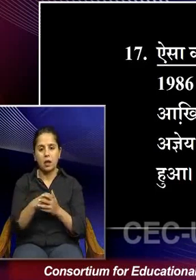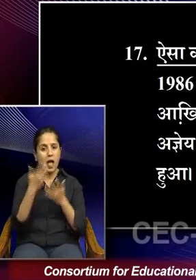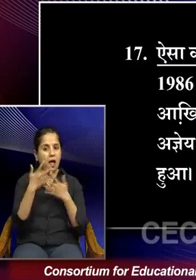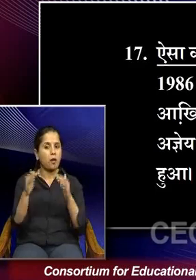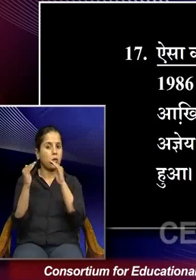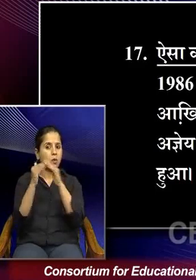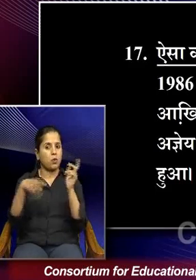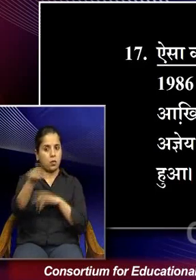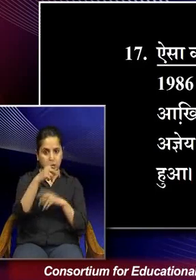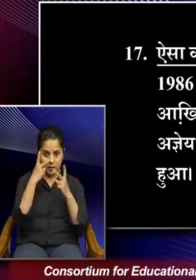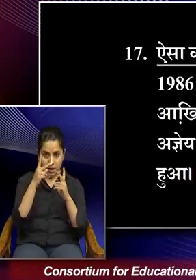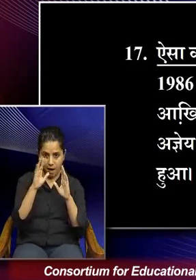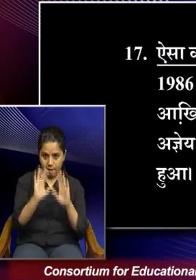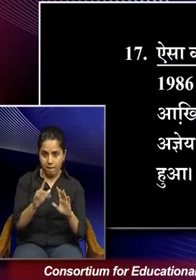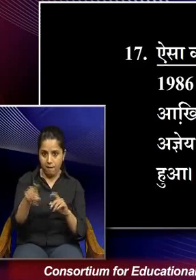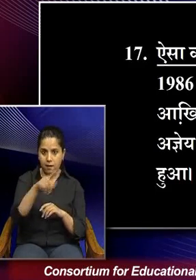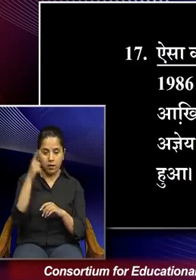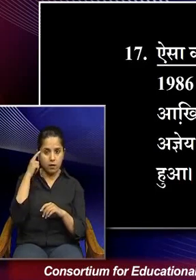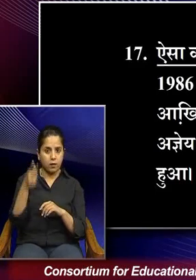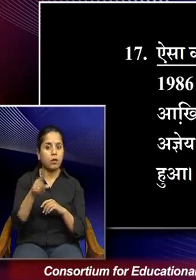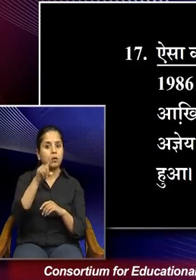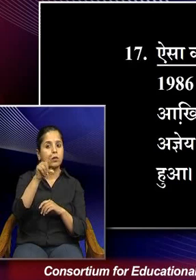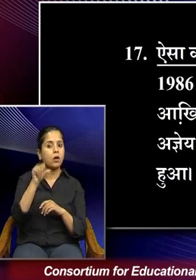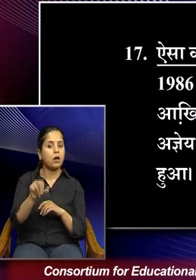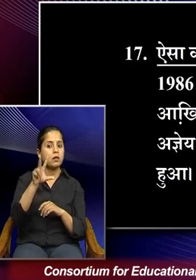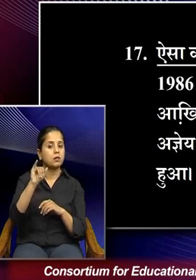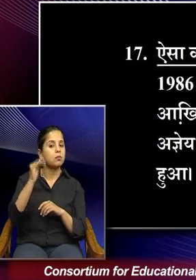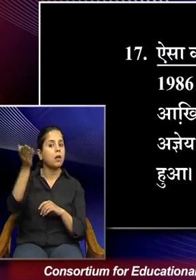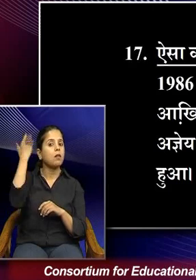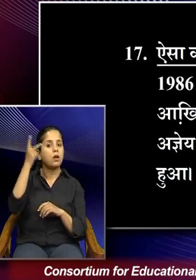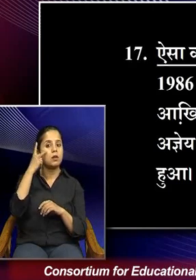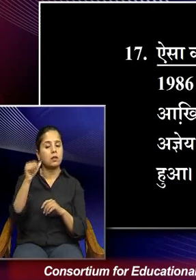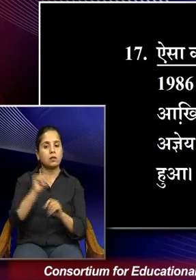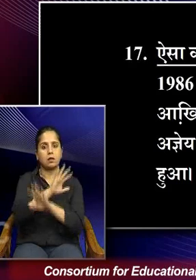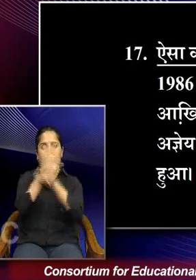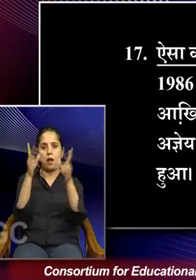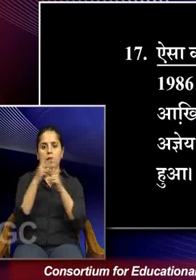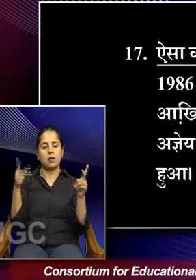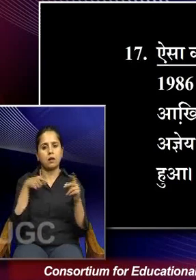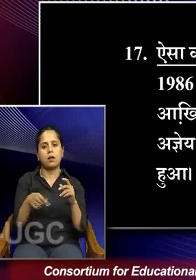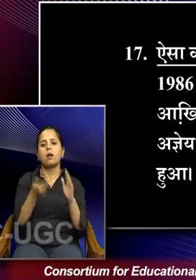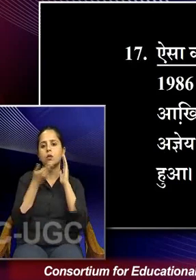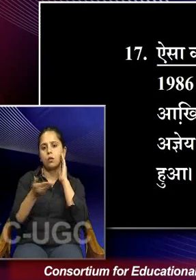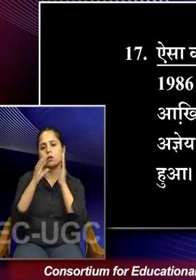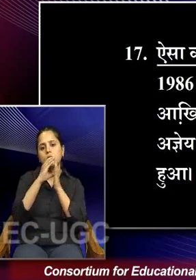आपने देखा है 1986 में प्रकाश में आने वाला काव्या संग्रह